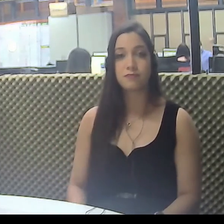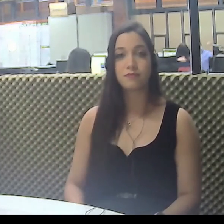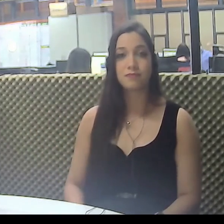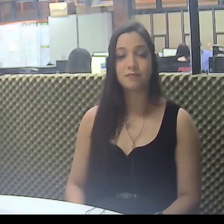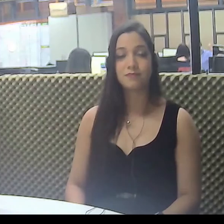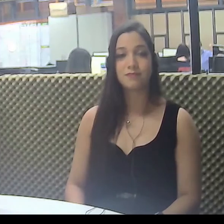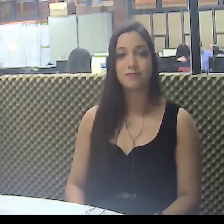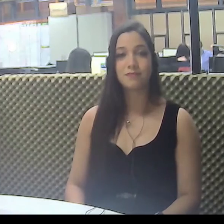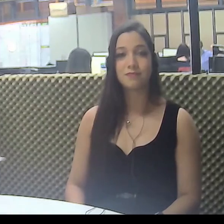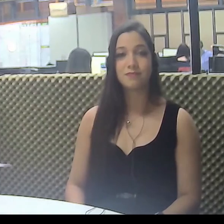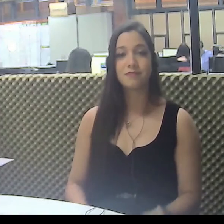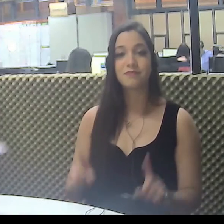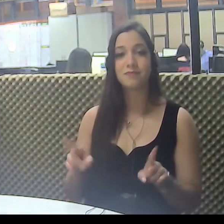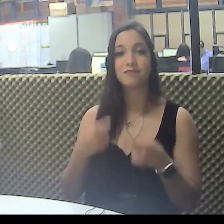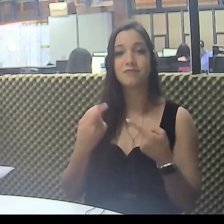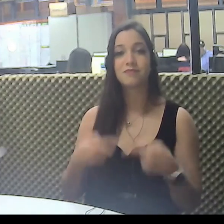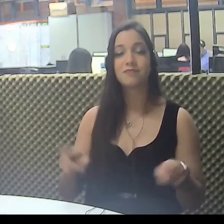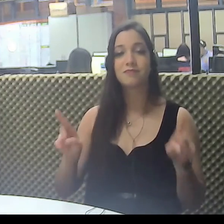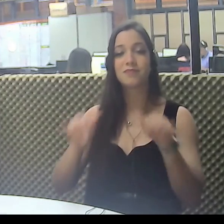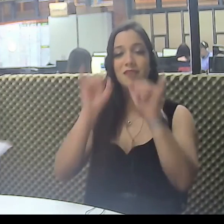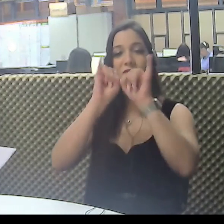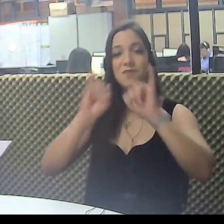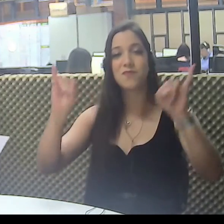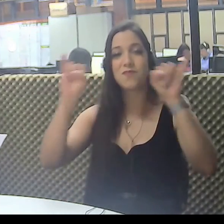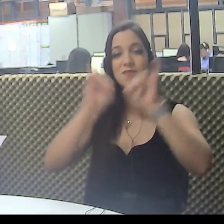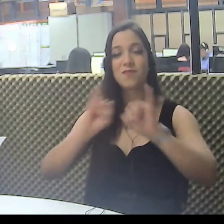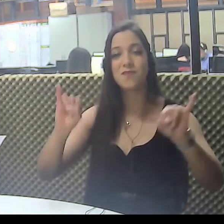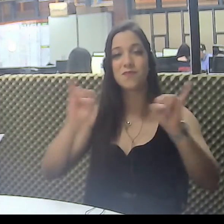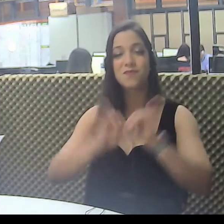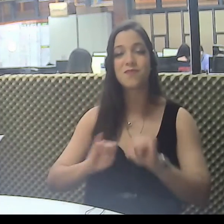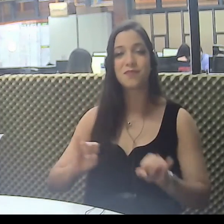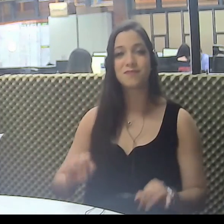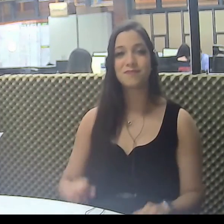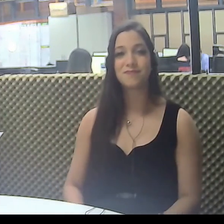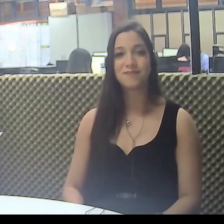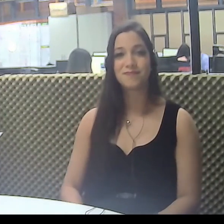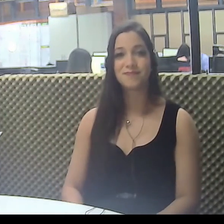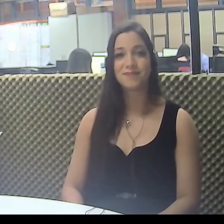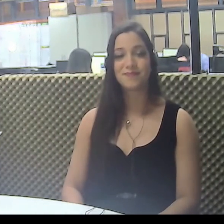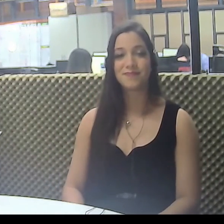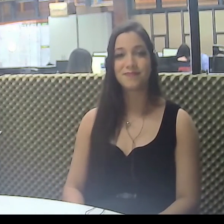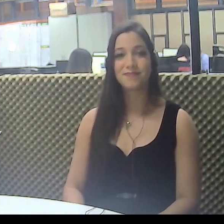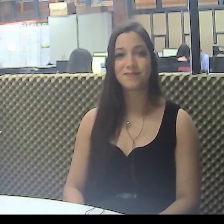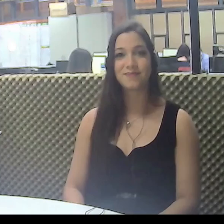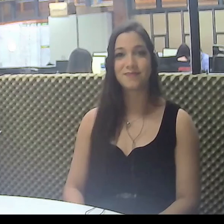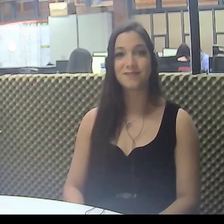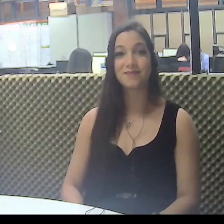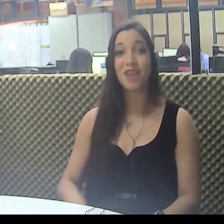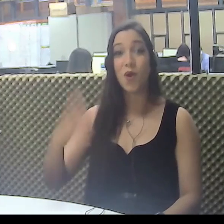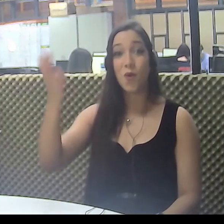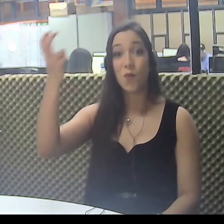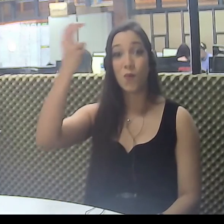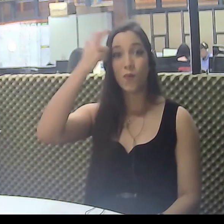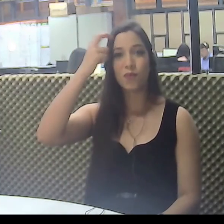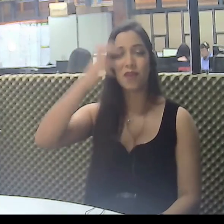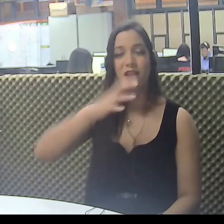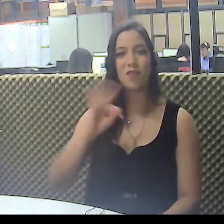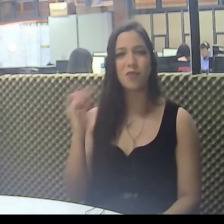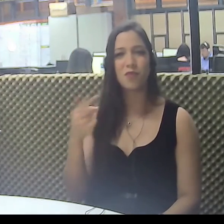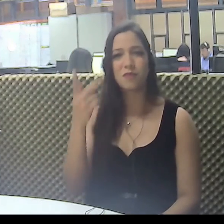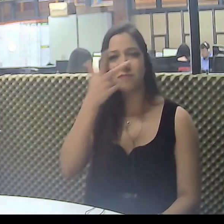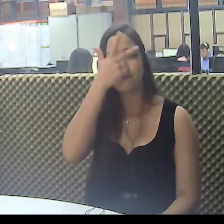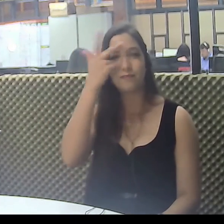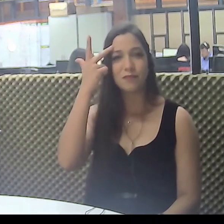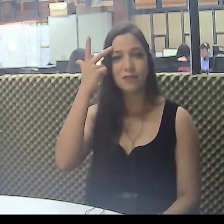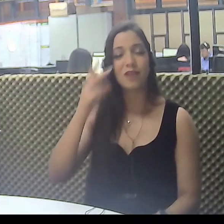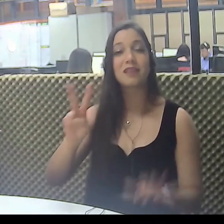Giro de notícias. E tem atrações culturais para todos os gostos neste